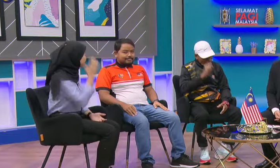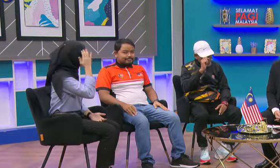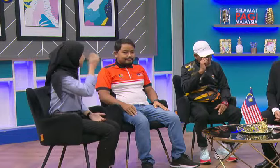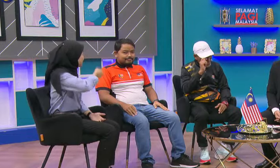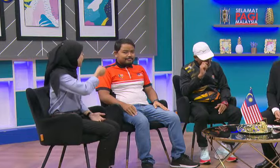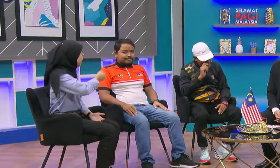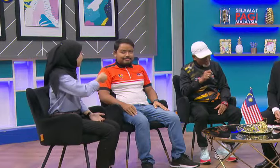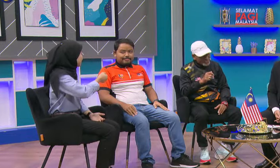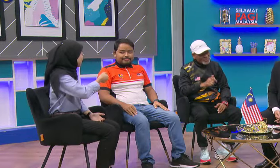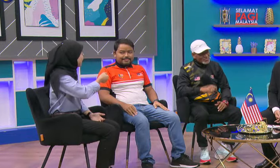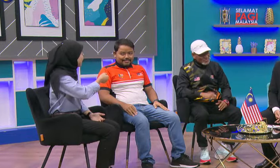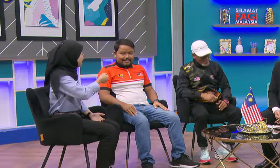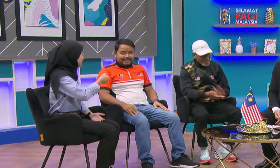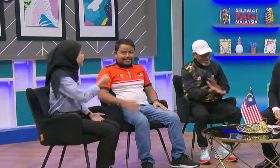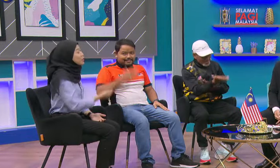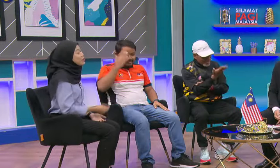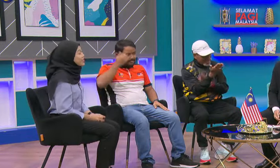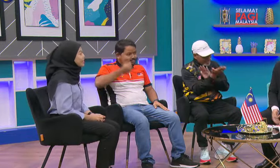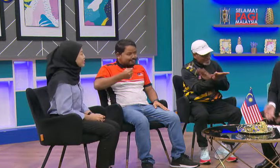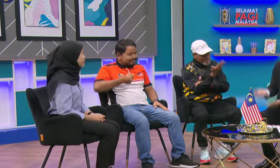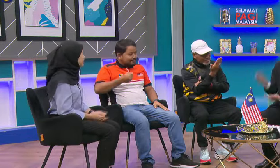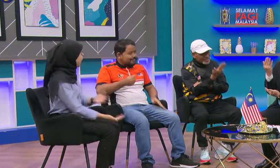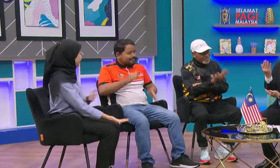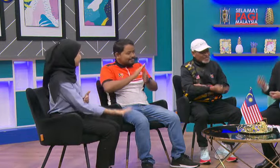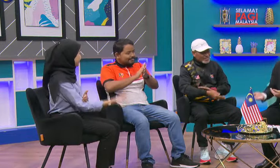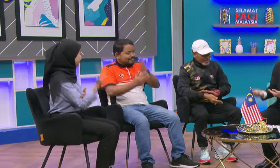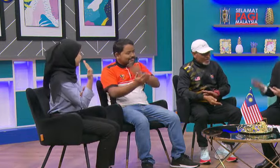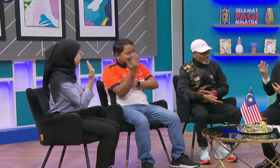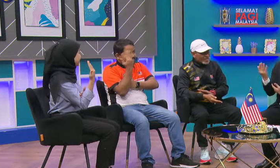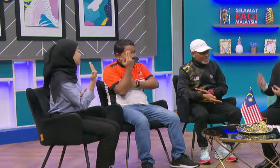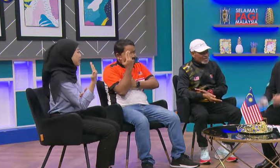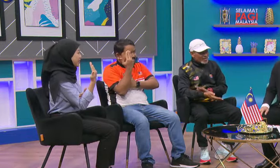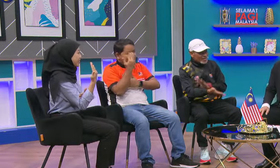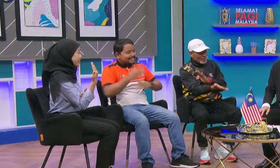semuanya Selamat pagi Selamat pagi